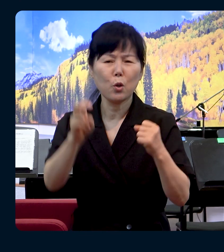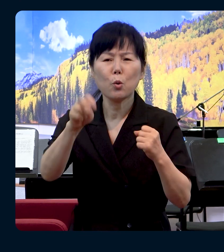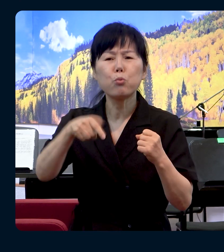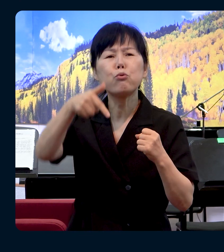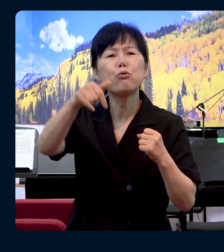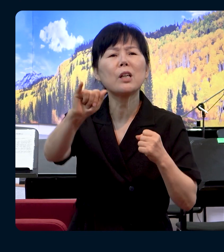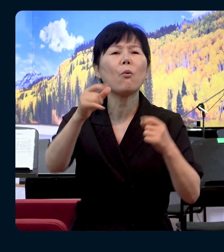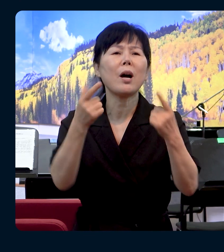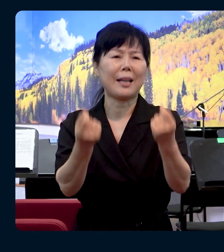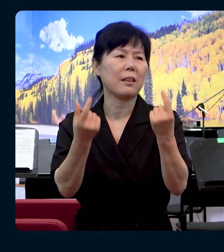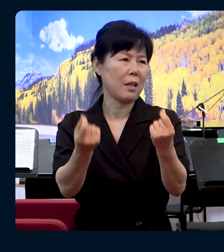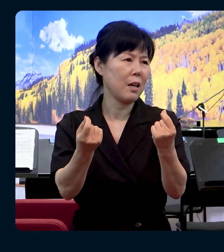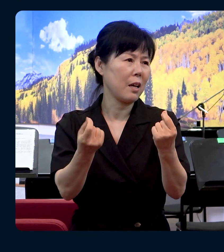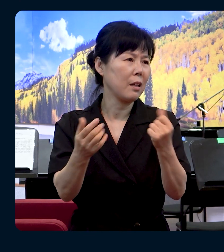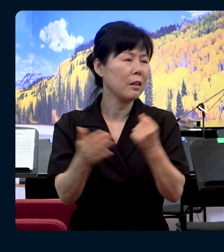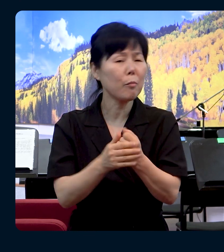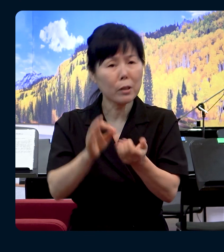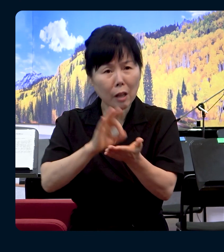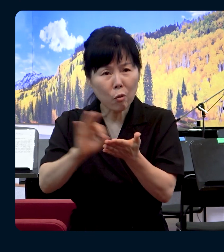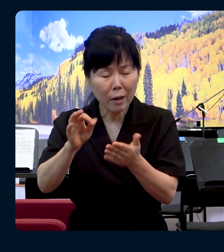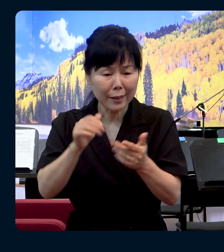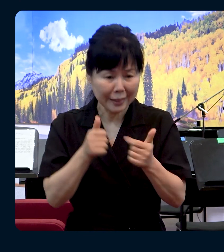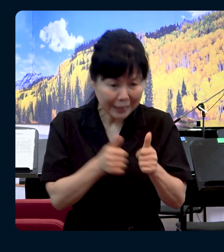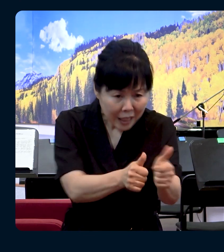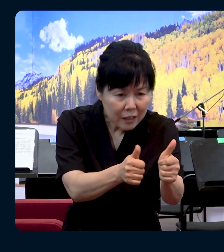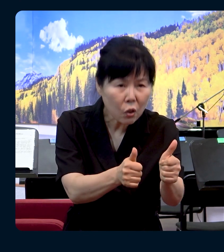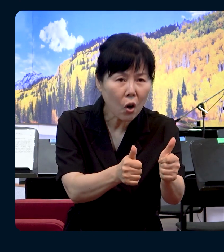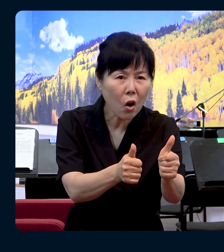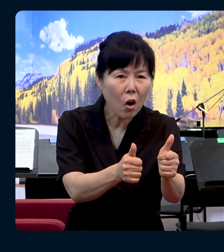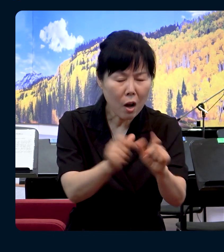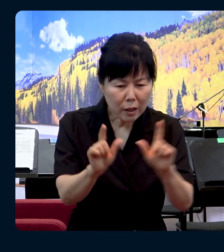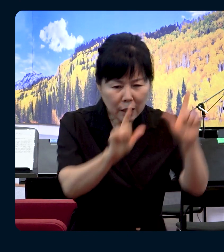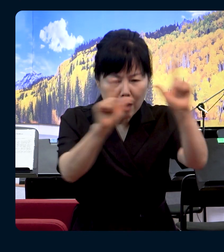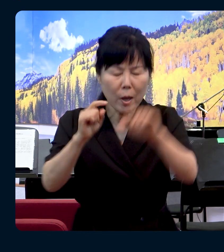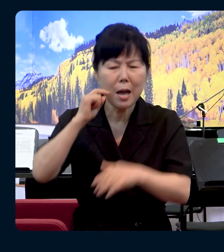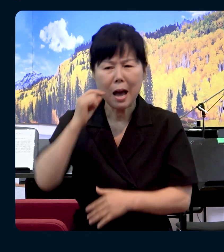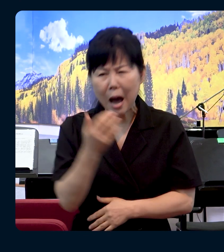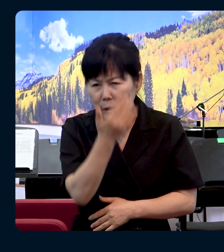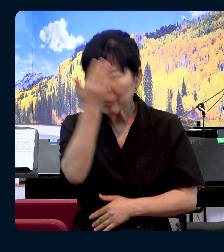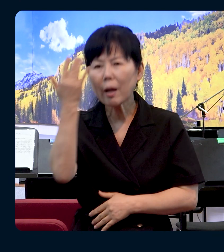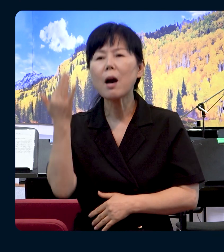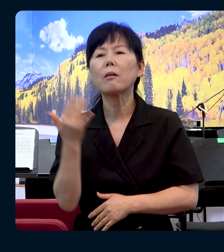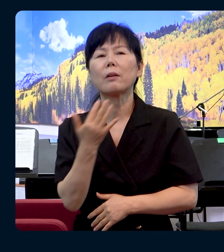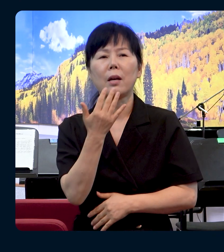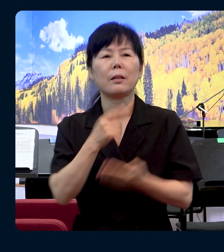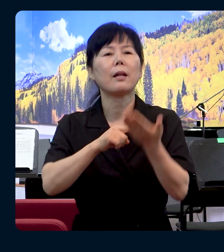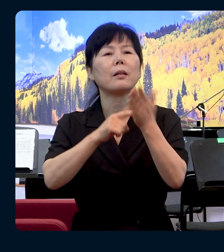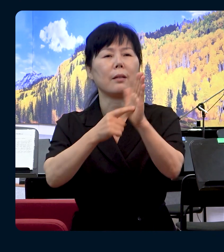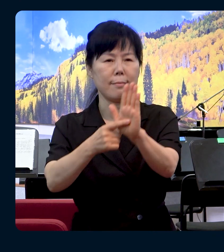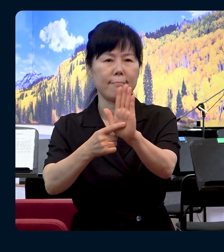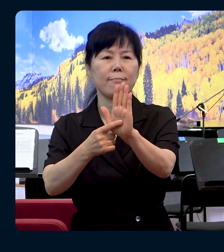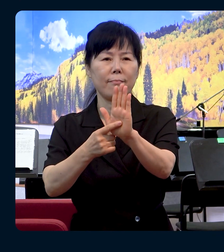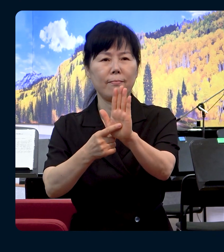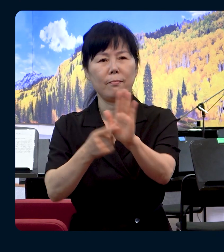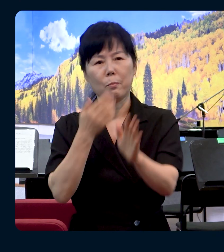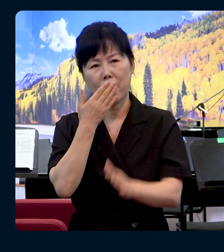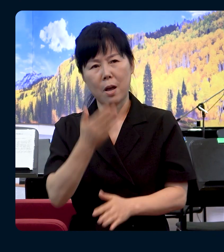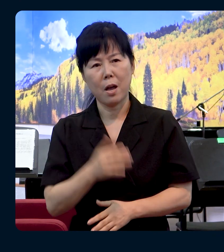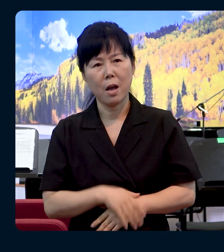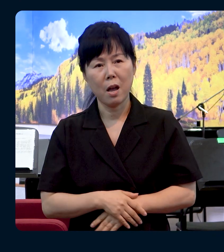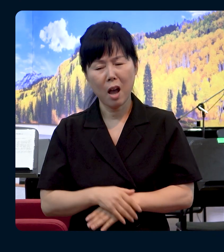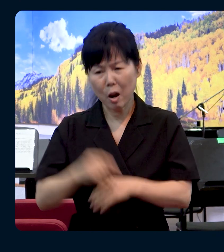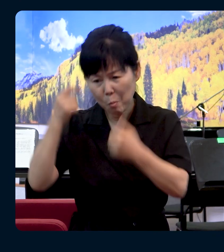어떻게 사용하는가, 바로 그것에 따라서 그 삶이 정말 아름다운 스토리로 꽉 찰 수도 있고요, 혹은